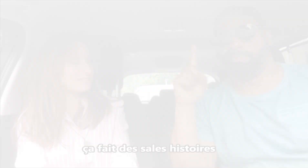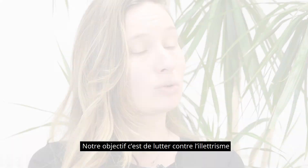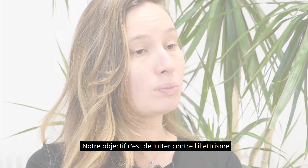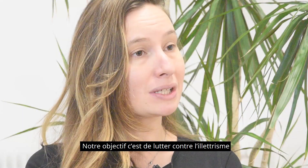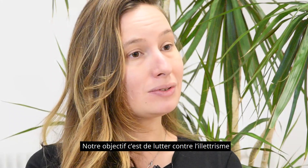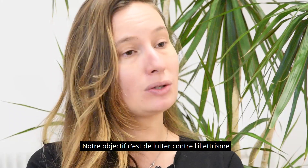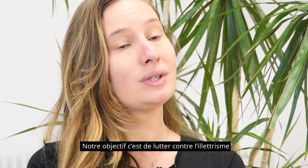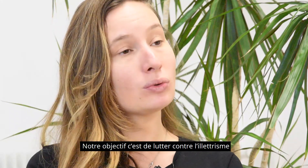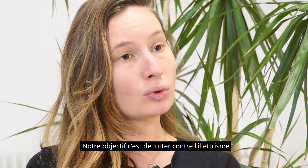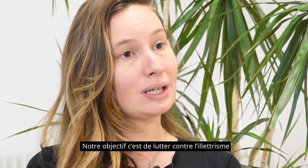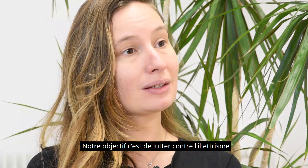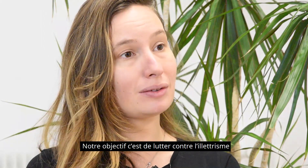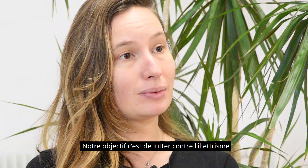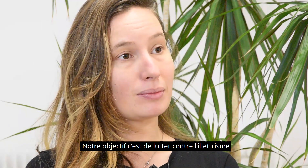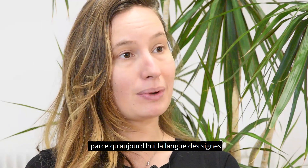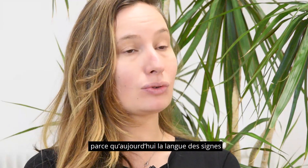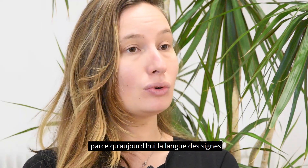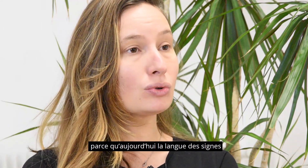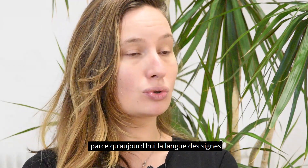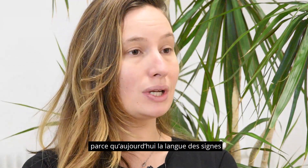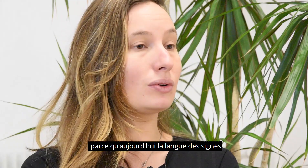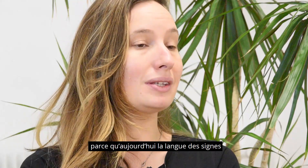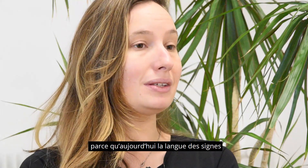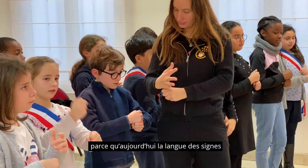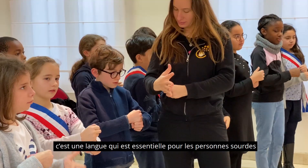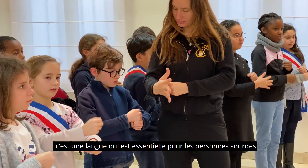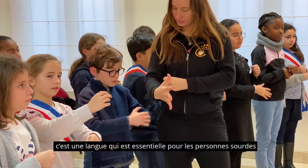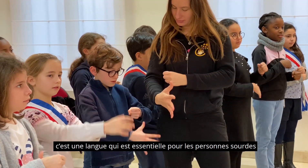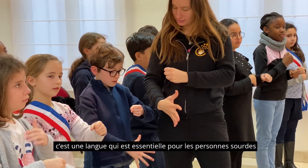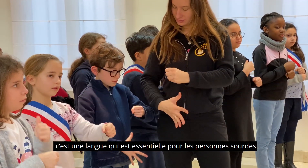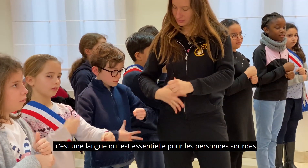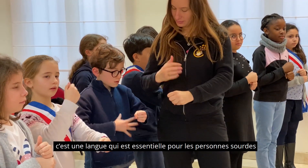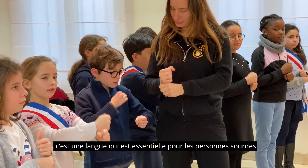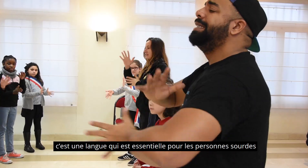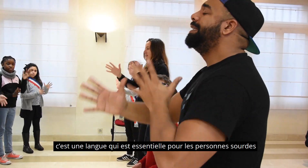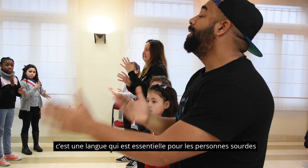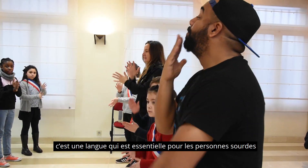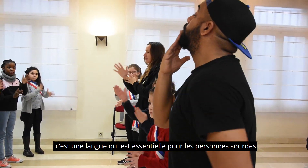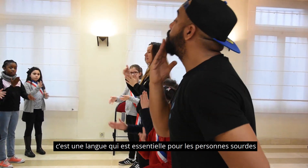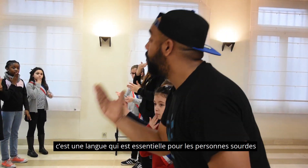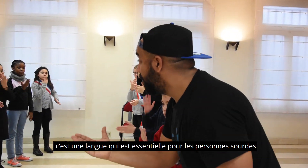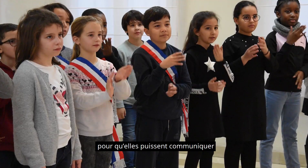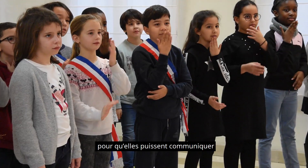Notre objectif, c'est de lutter contre l'illettrisme. Parce qu'aujourd'hui, la langue des signes, c'est une langue qui est essentielle pour les personnes sourdes, pour qu'elles